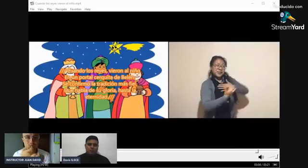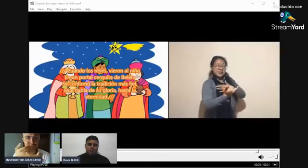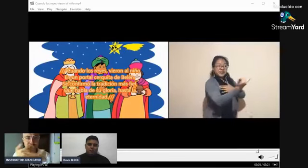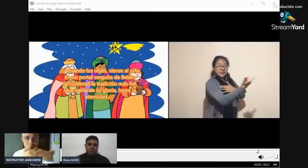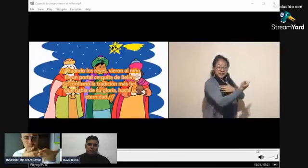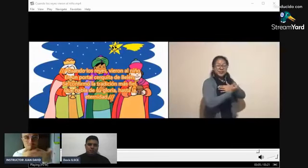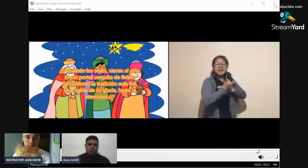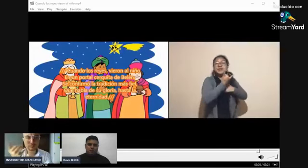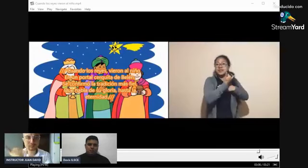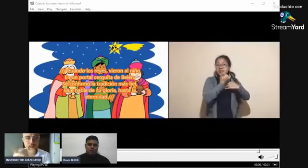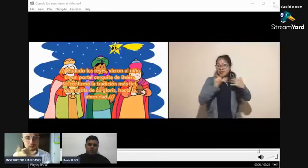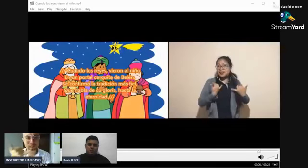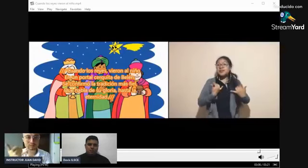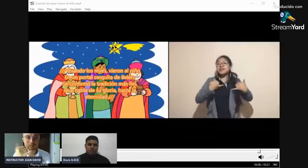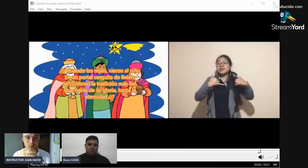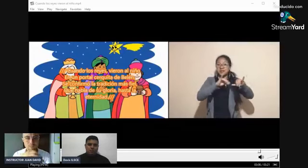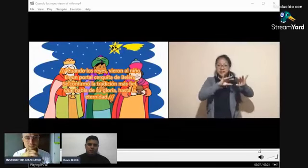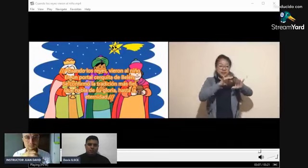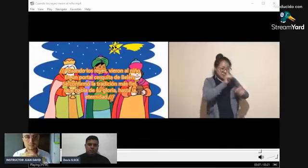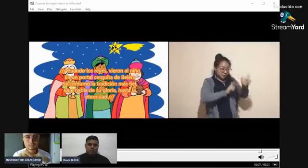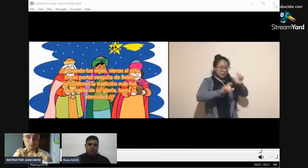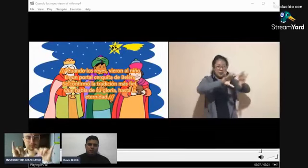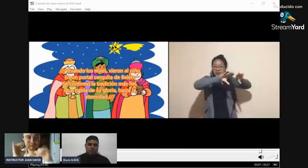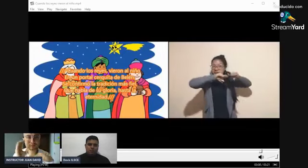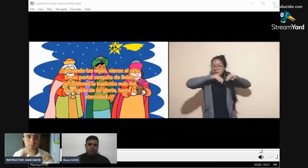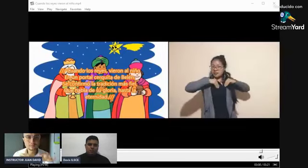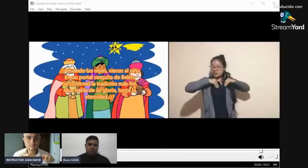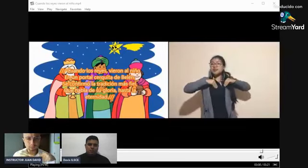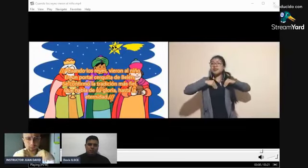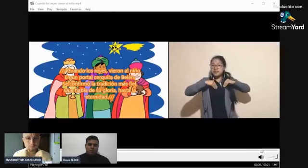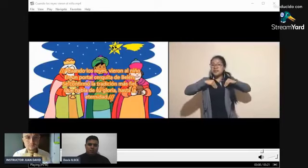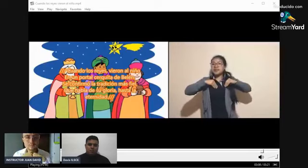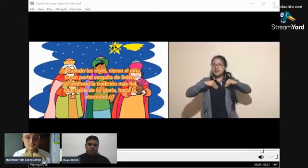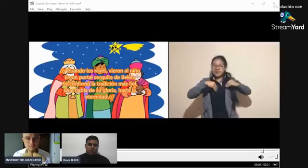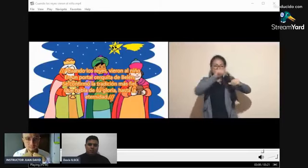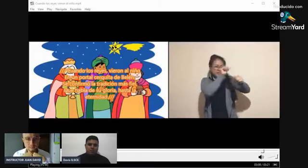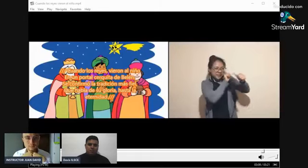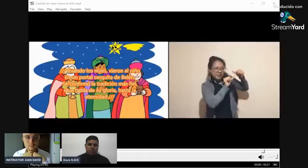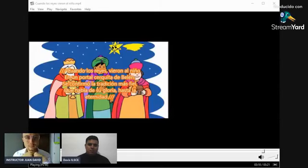de Belén, se confirmó la tradición.